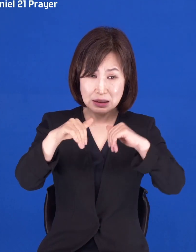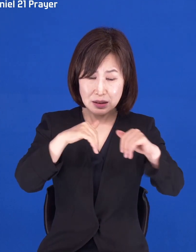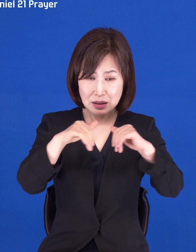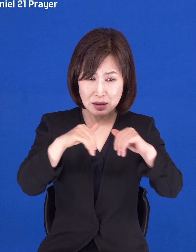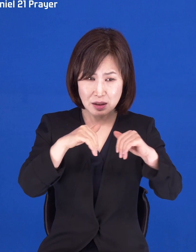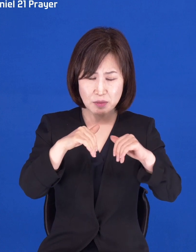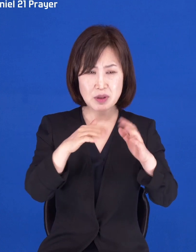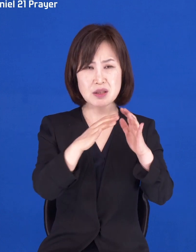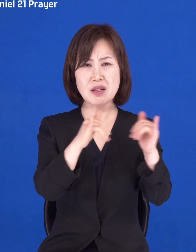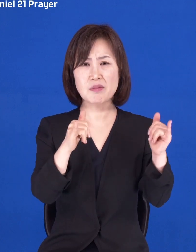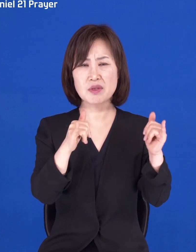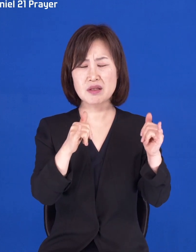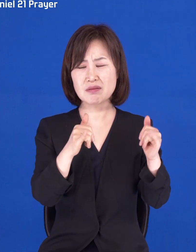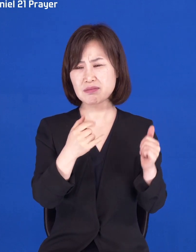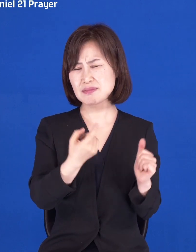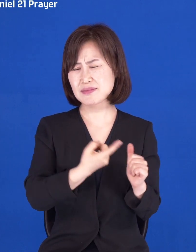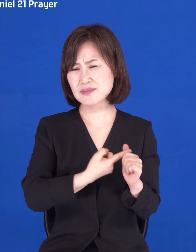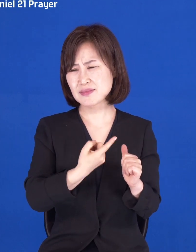사람들의